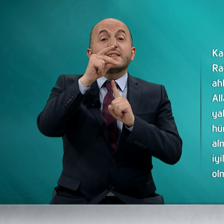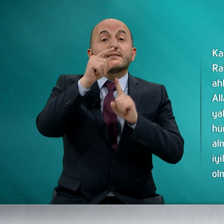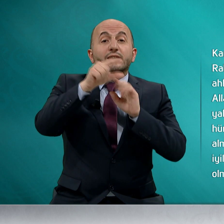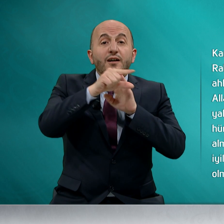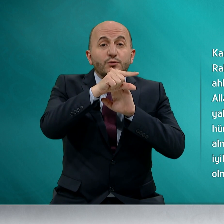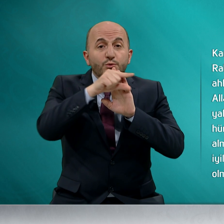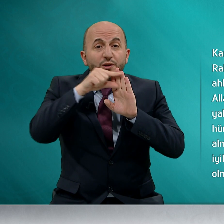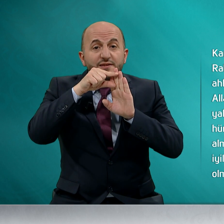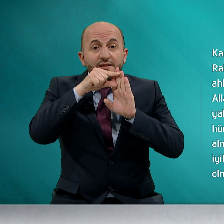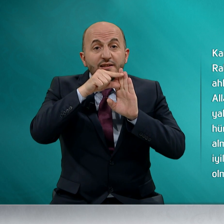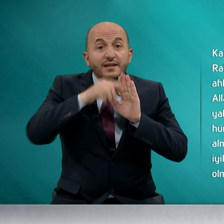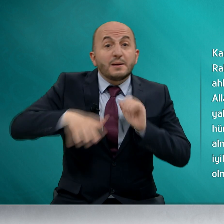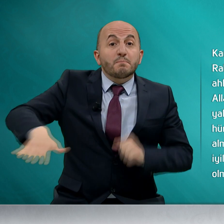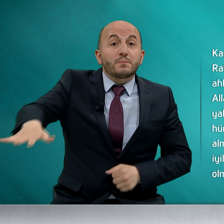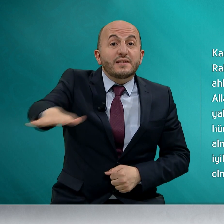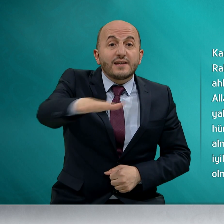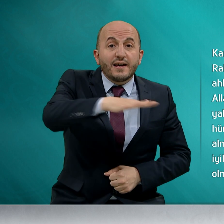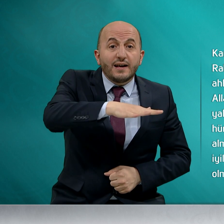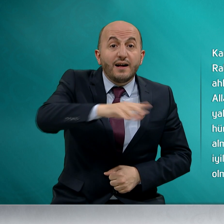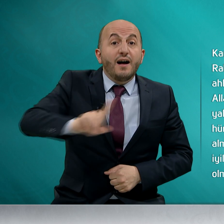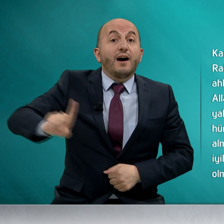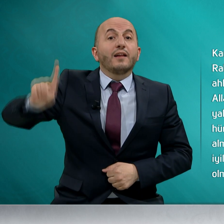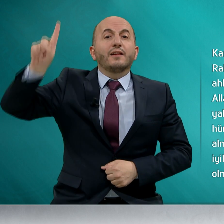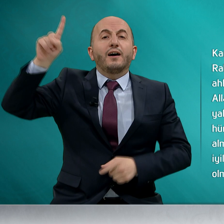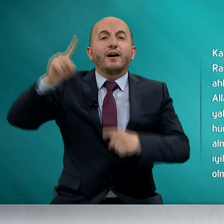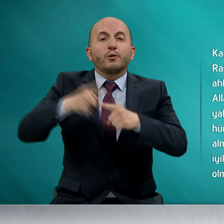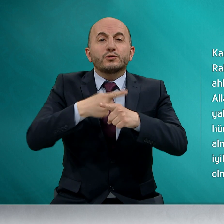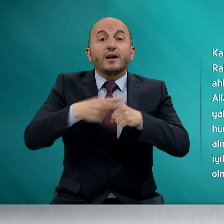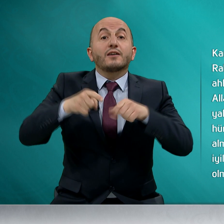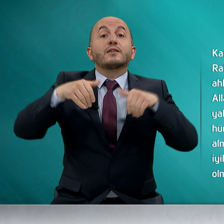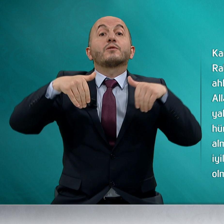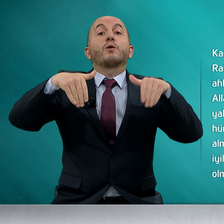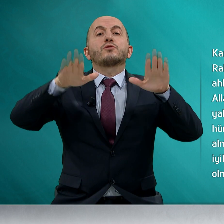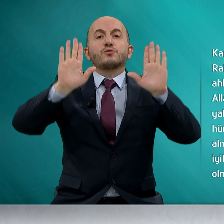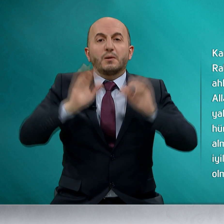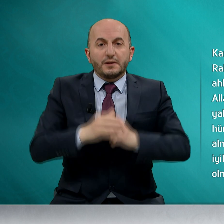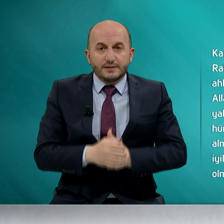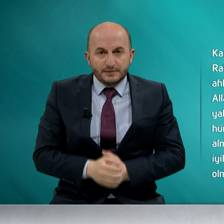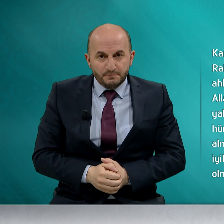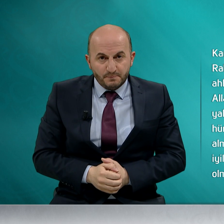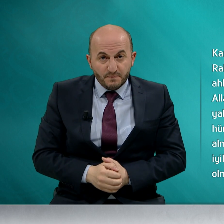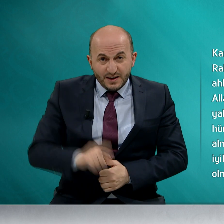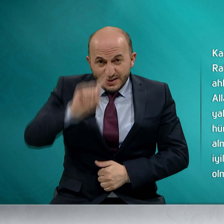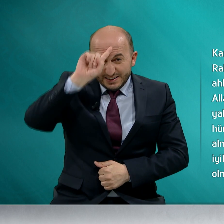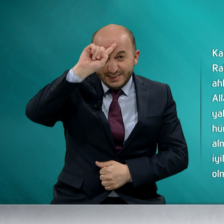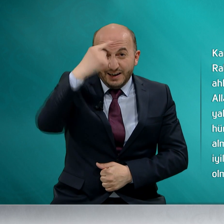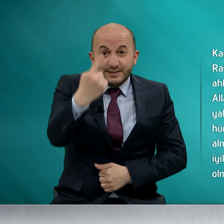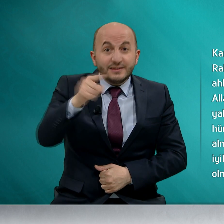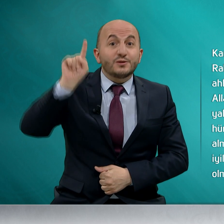İsra suresi bize Allah'a ortak koşmamayı, yalnız